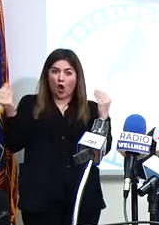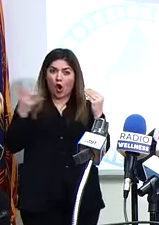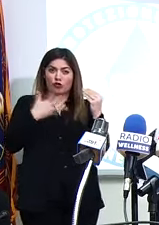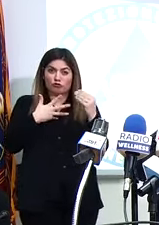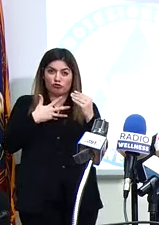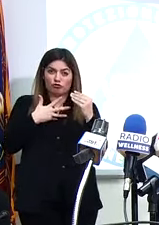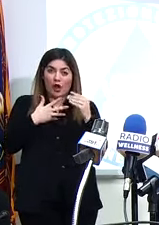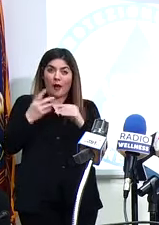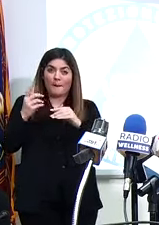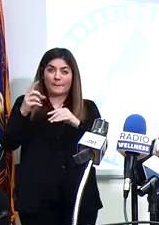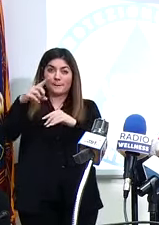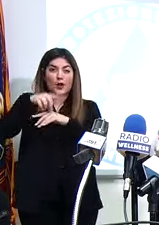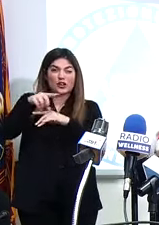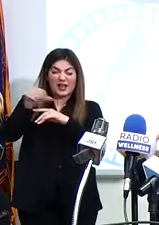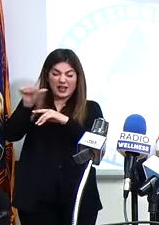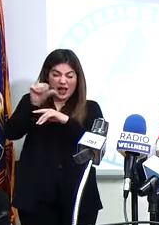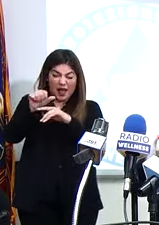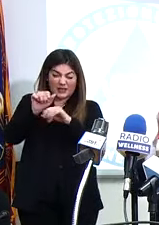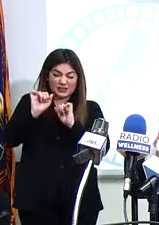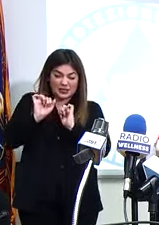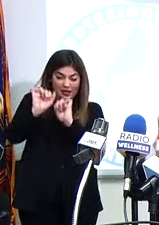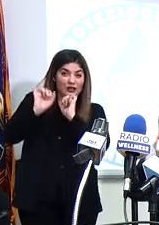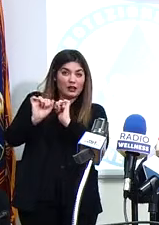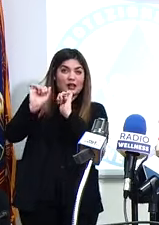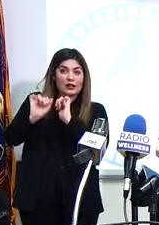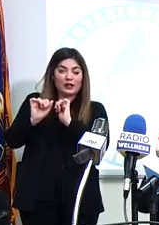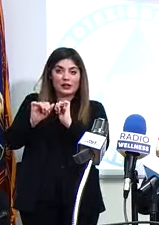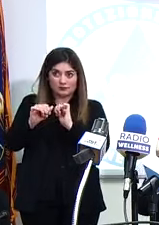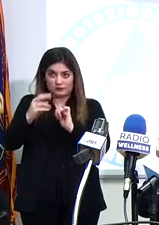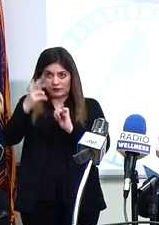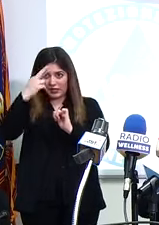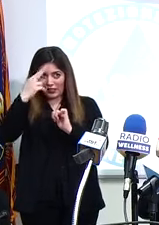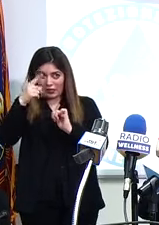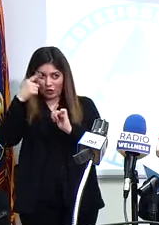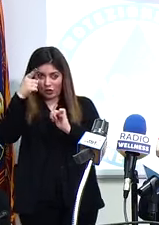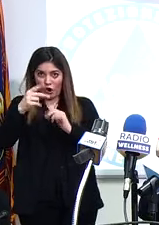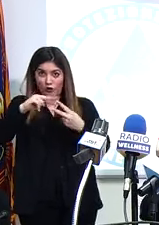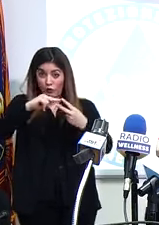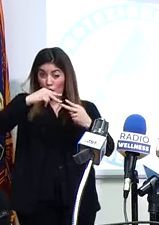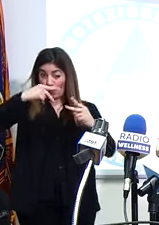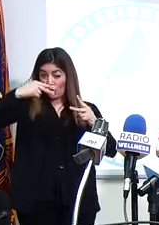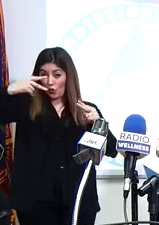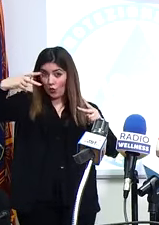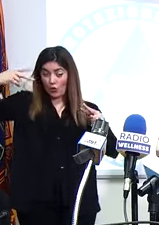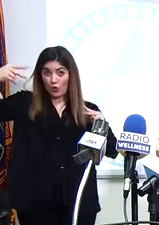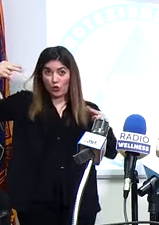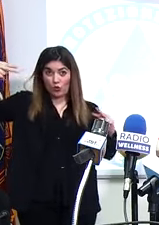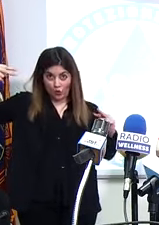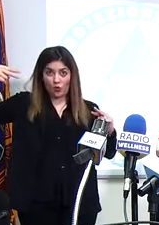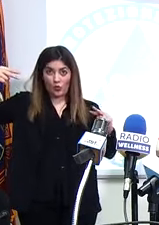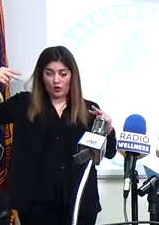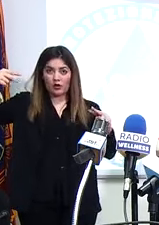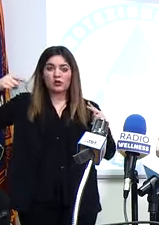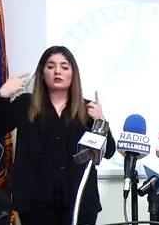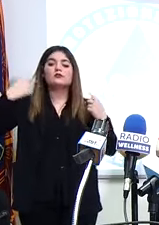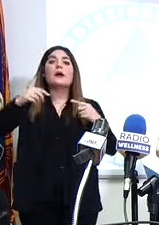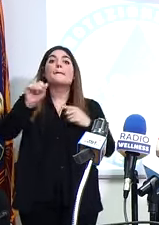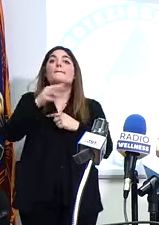quella proteina S, che come vi ho ricordato è lunga 1850 aminoacidi. Quindi il monoclonale ha questo